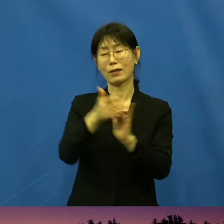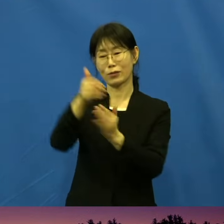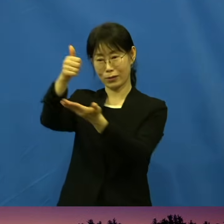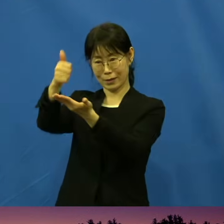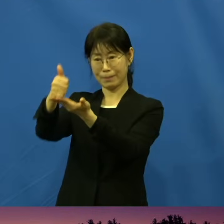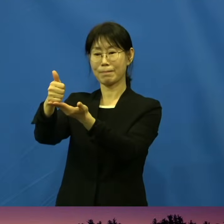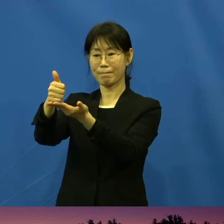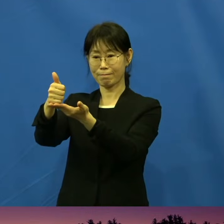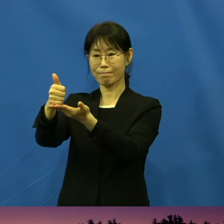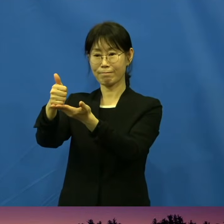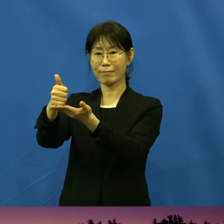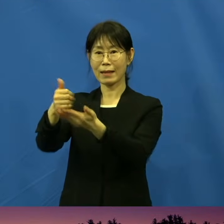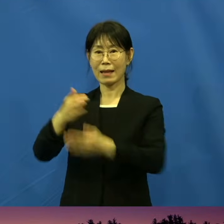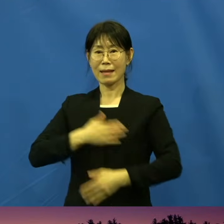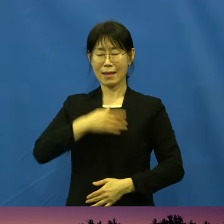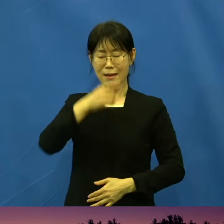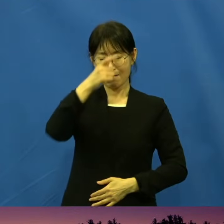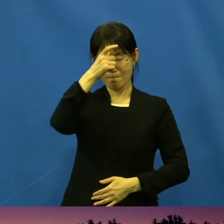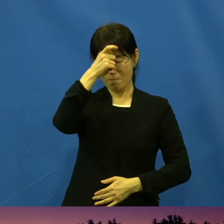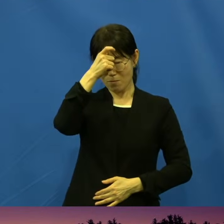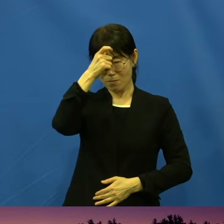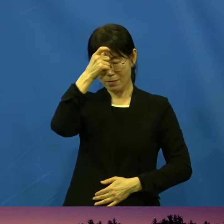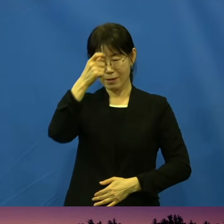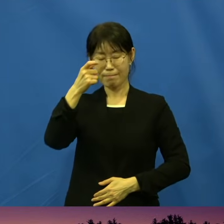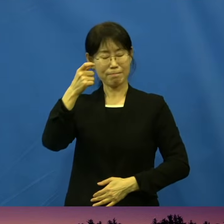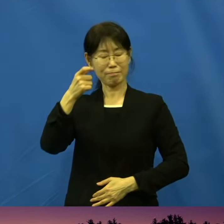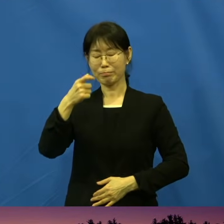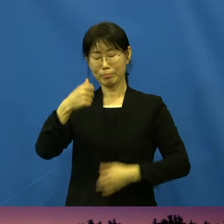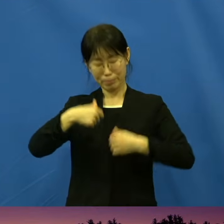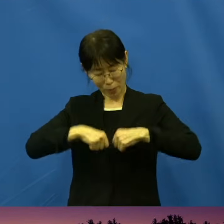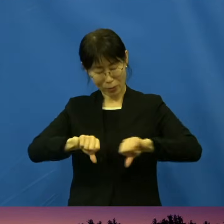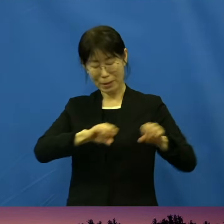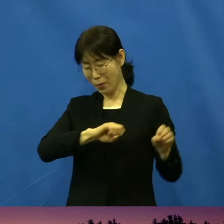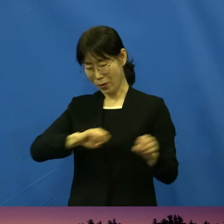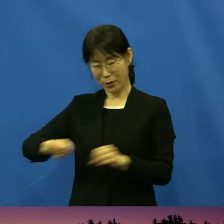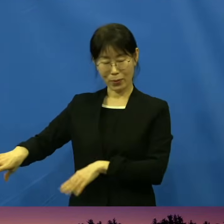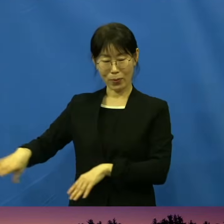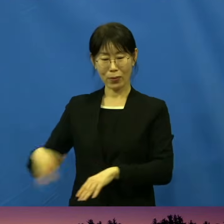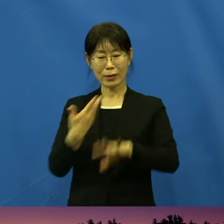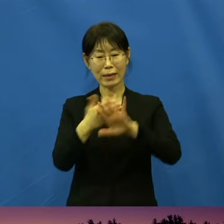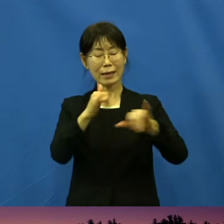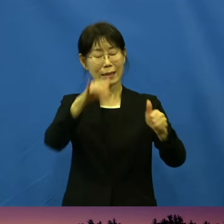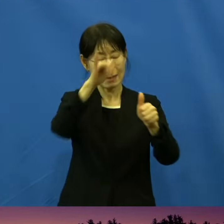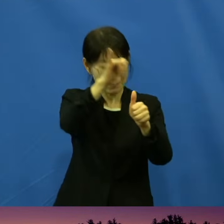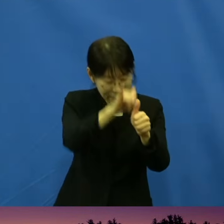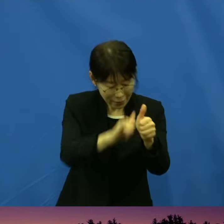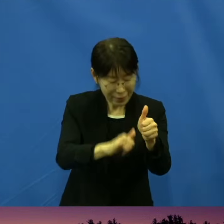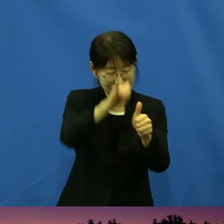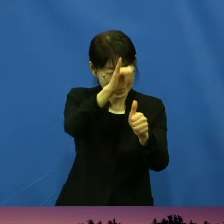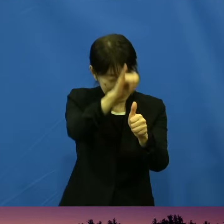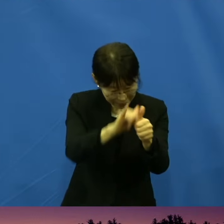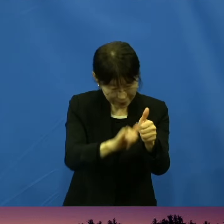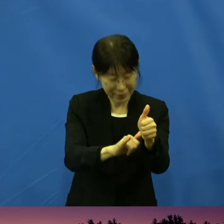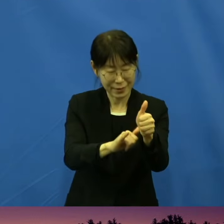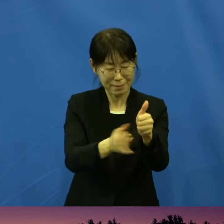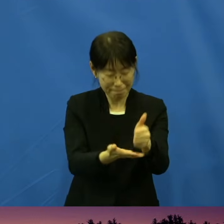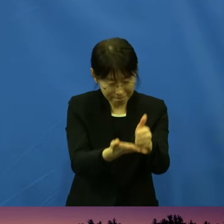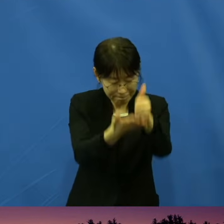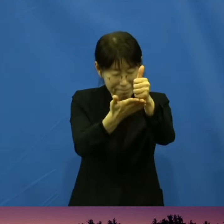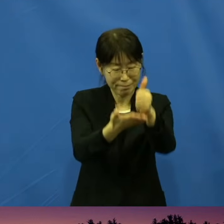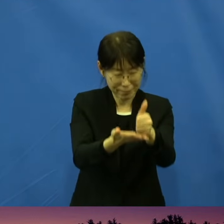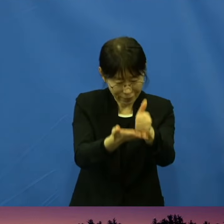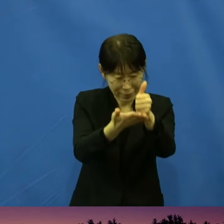자기의 방식을 고집하지 않아요. 상대의 방식을 위하여 내 자신을 망가뜨리고 무너뜨리고 상대를 섬기는 자로 가는